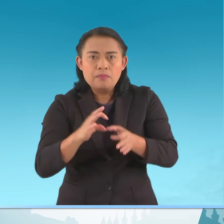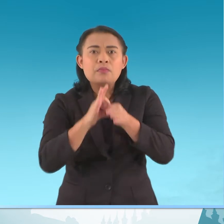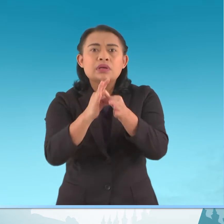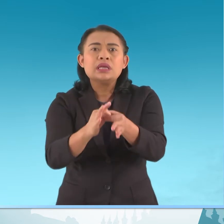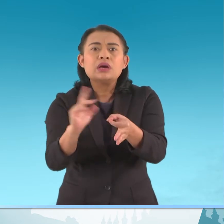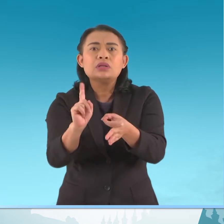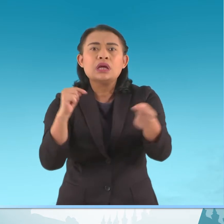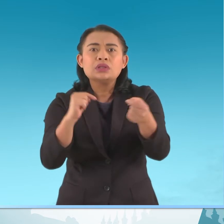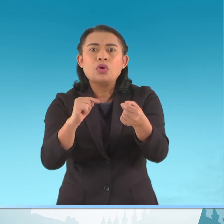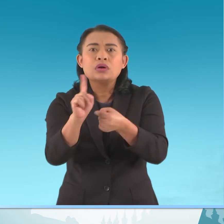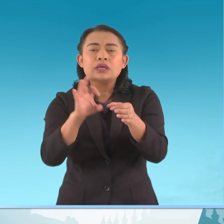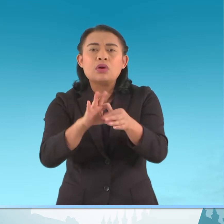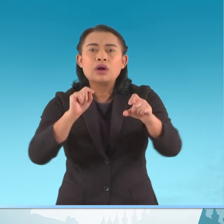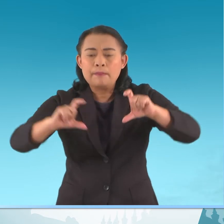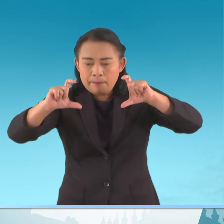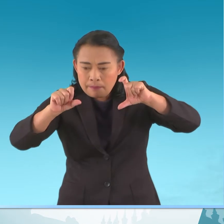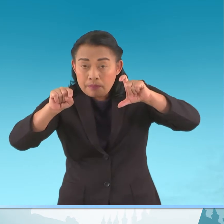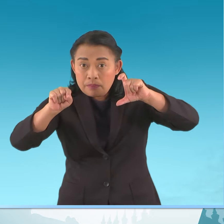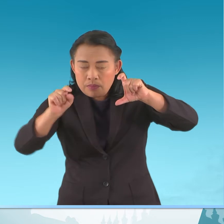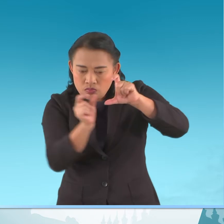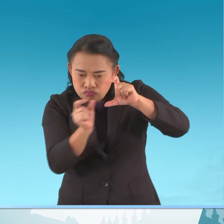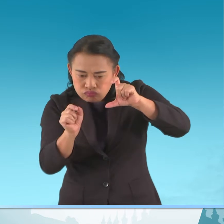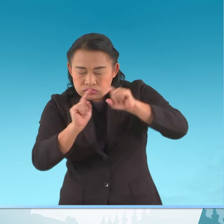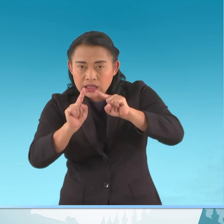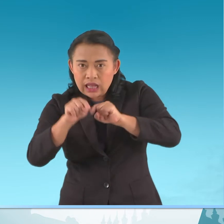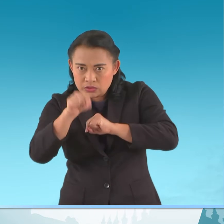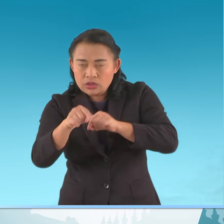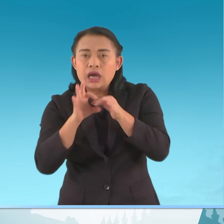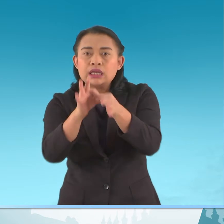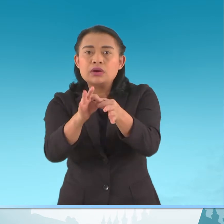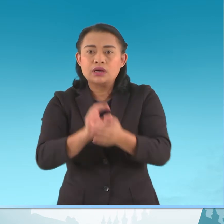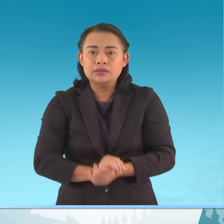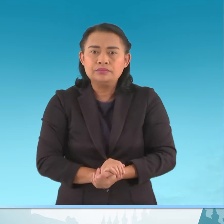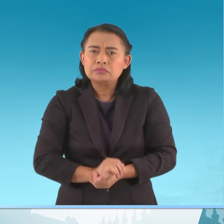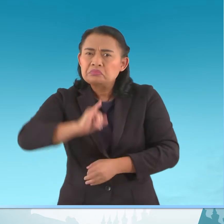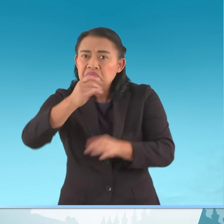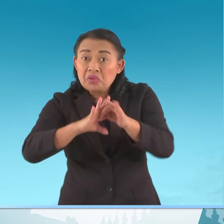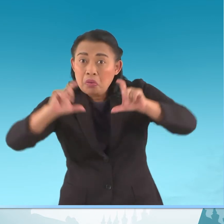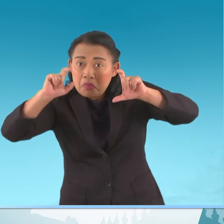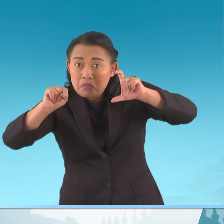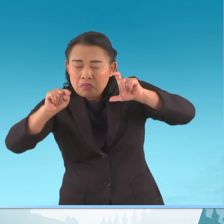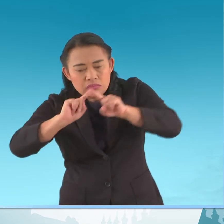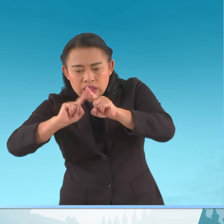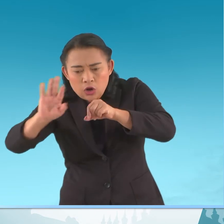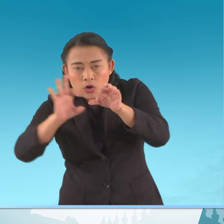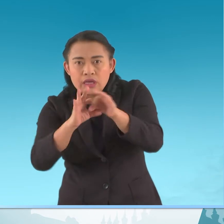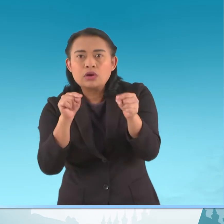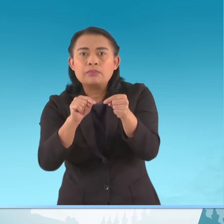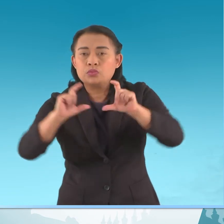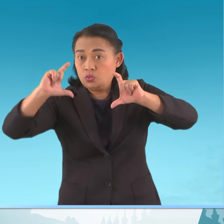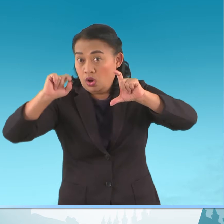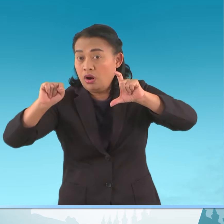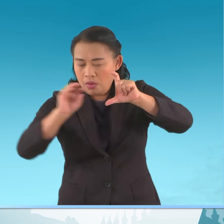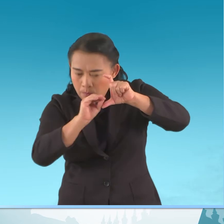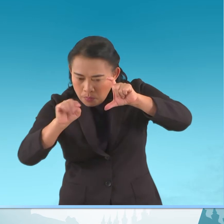ขึ้นก็นั้นมันก็จะไปเกี่ยวข้องเรื่องของ Picture Modeหรือกล้องยี่ห้อก็เรียกว่าพิคเจอร์คอนโทรลบางยี่ห้อก็เรียกว่า